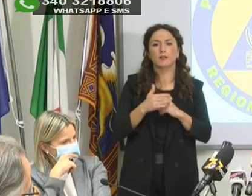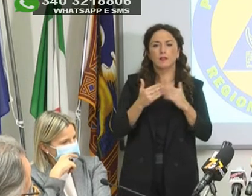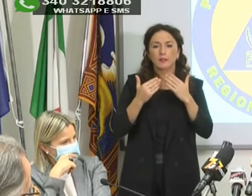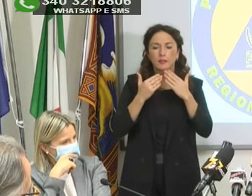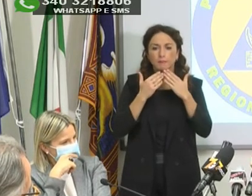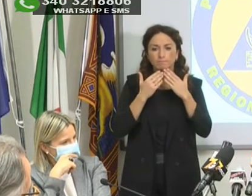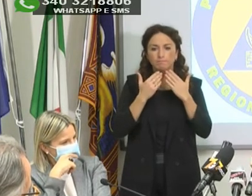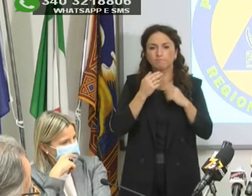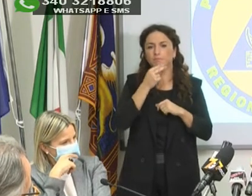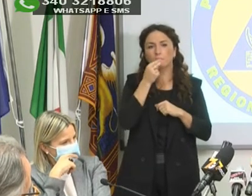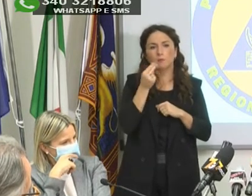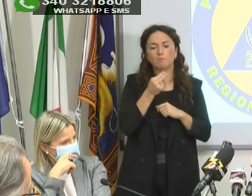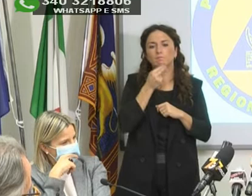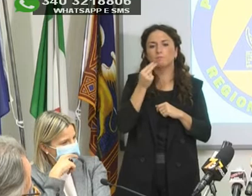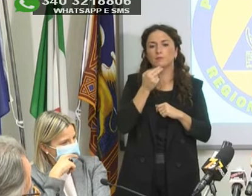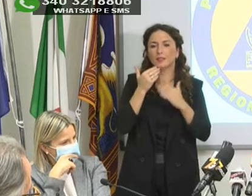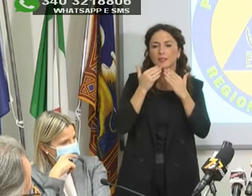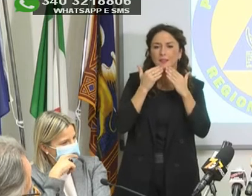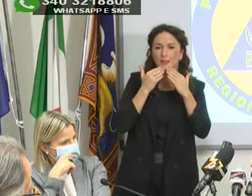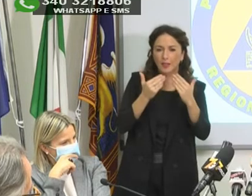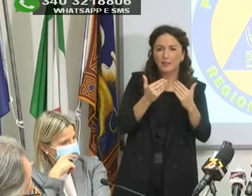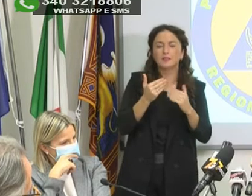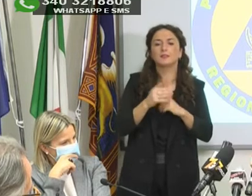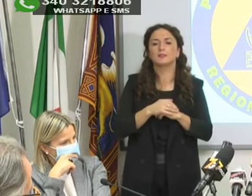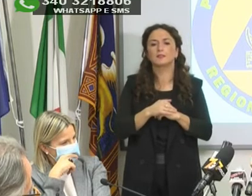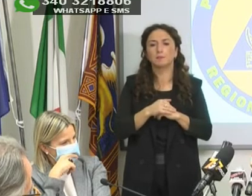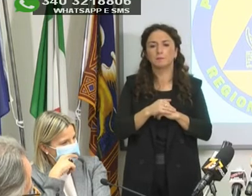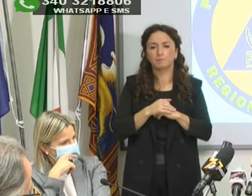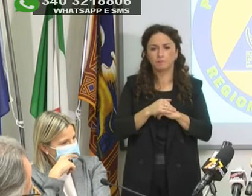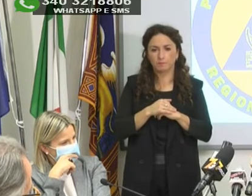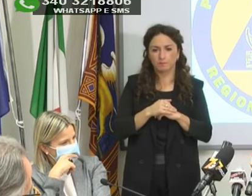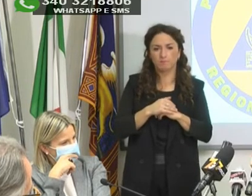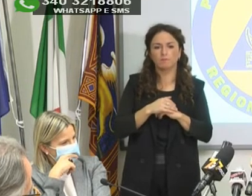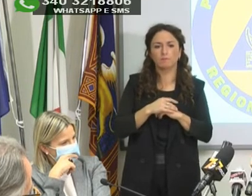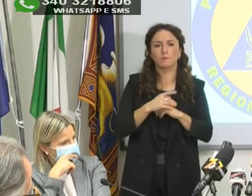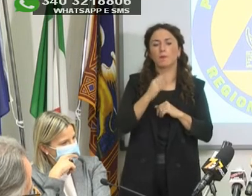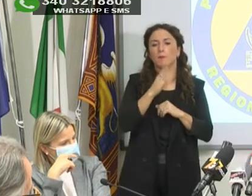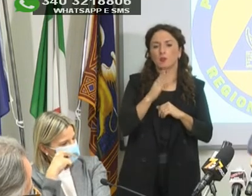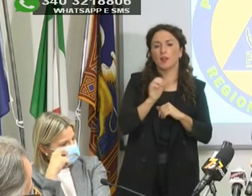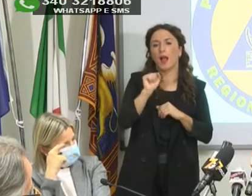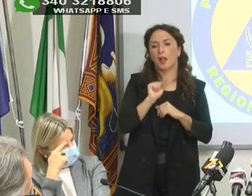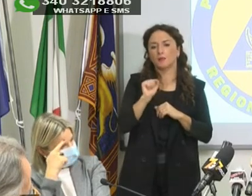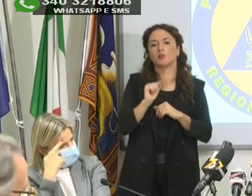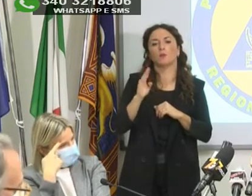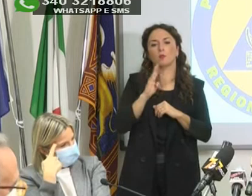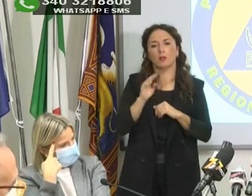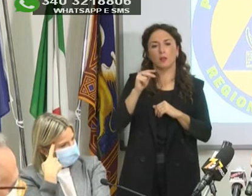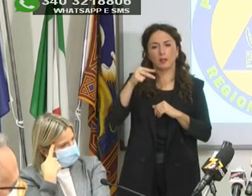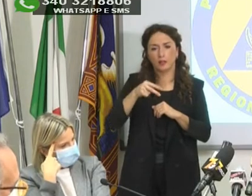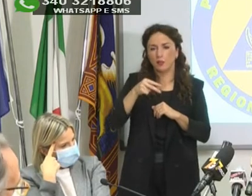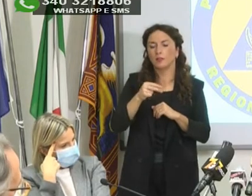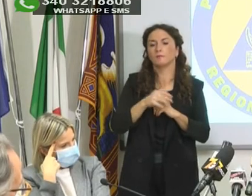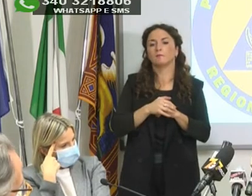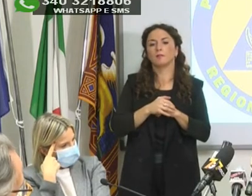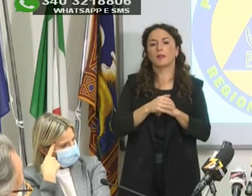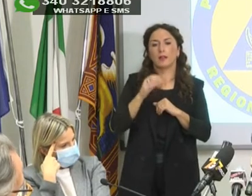Adami, Drusian, Marcello Del Maino, Astoria Vini, Bisol Desiderio, Bortolini Angelo, Bortolo Miol, Cantina Colli e